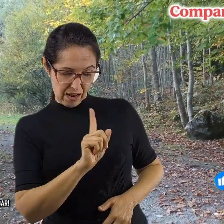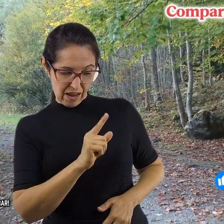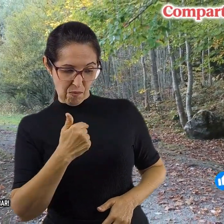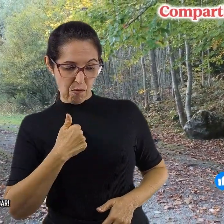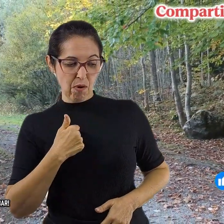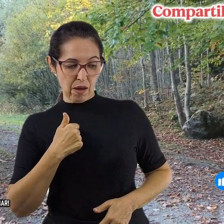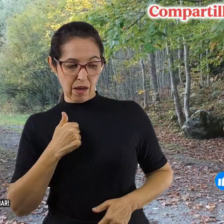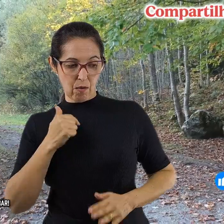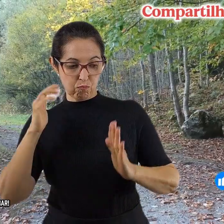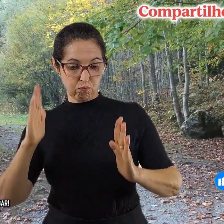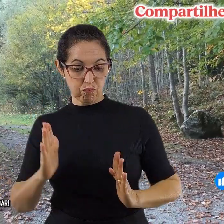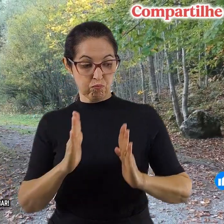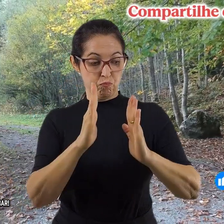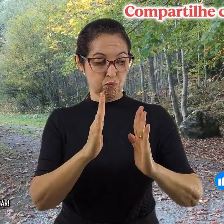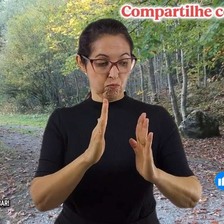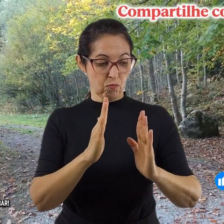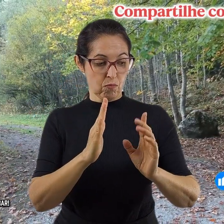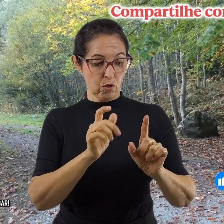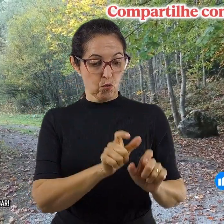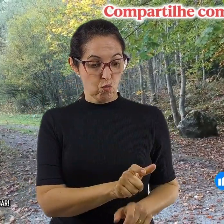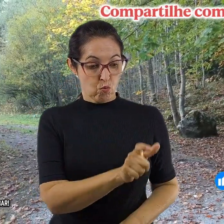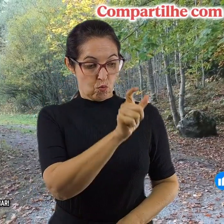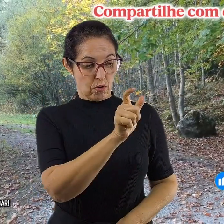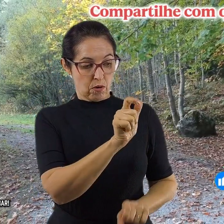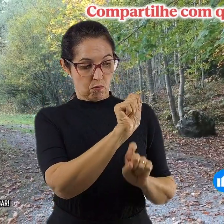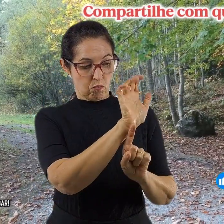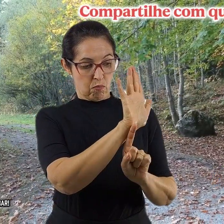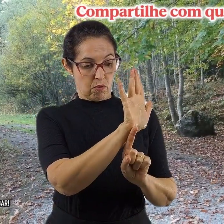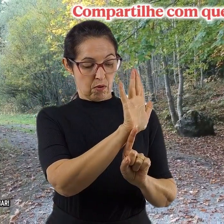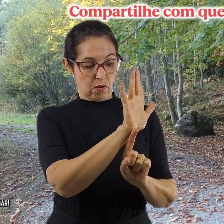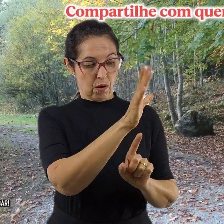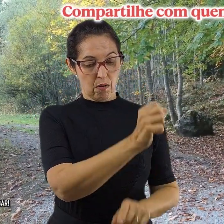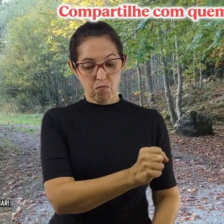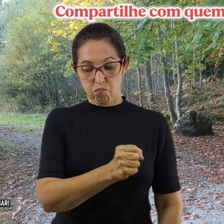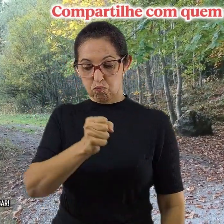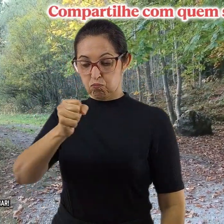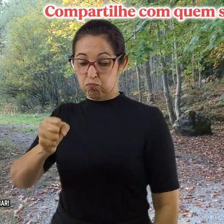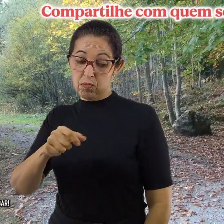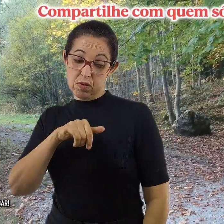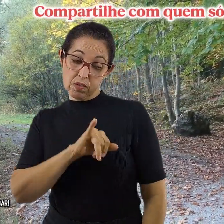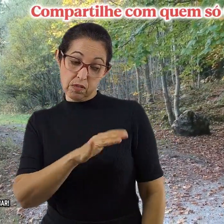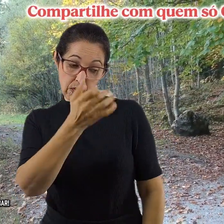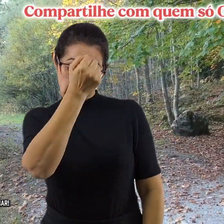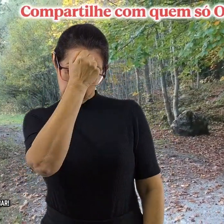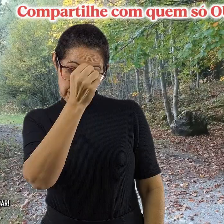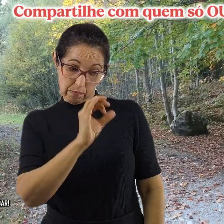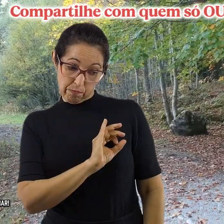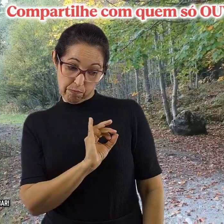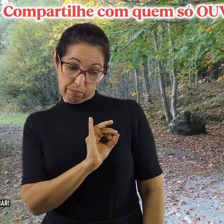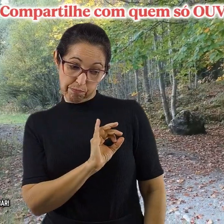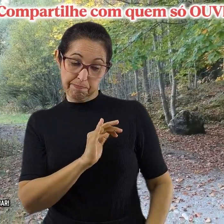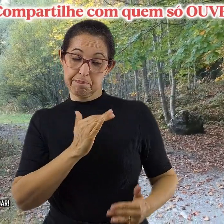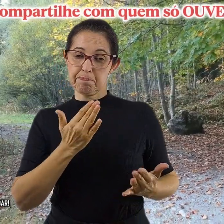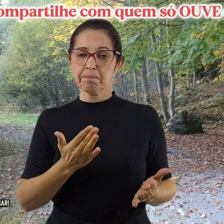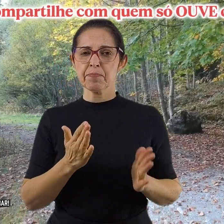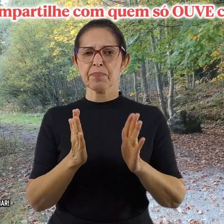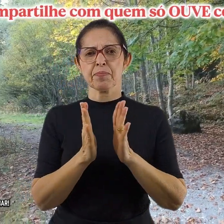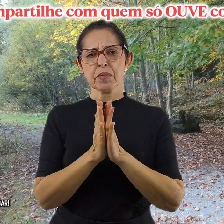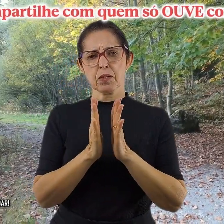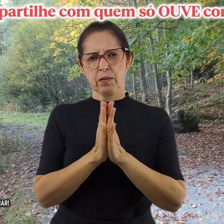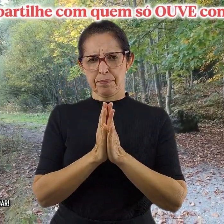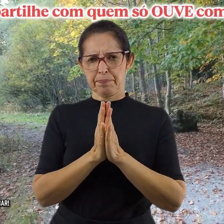e tirarei do teu lugar o teu castiçal, se não te arrependeres. Senhor Deus,